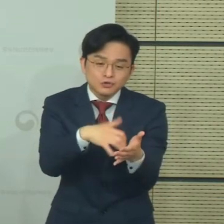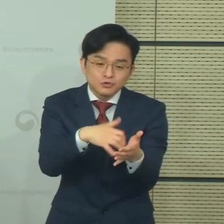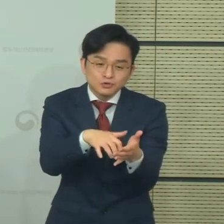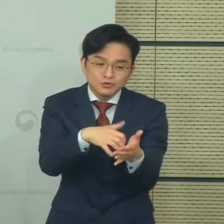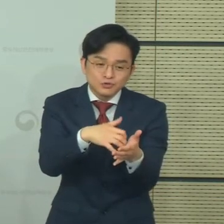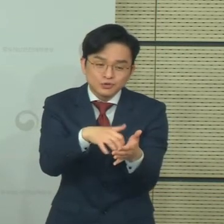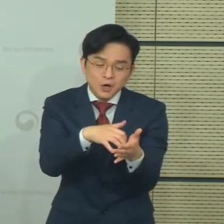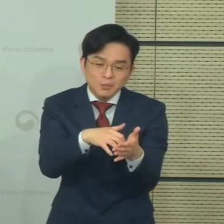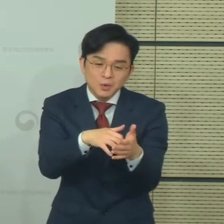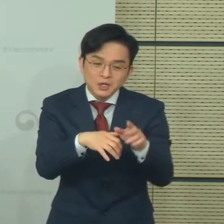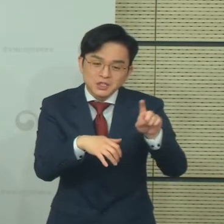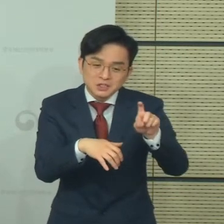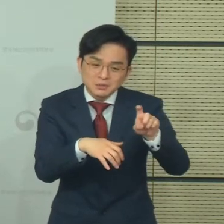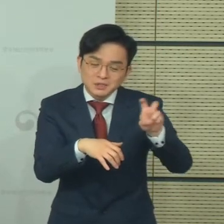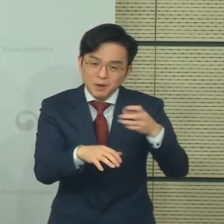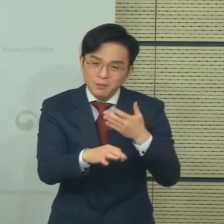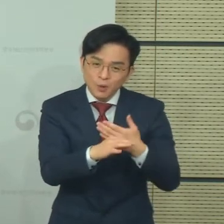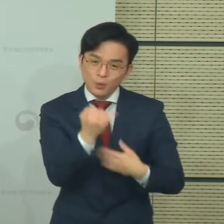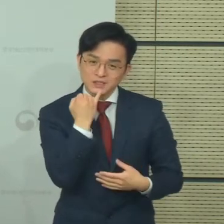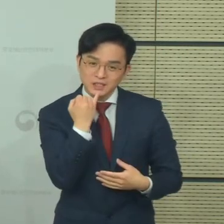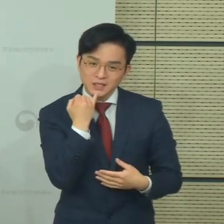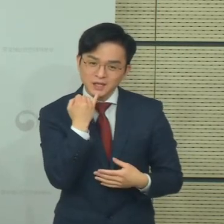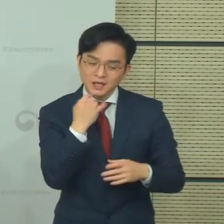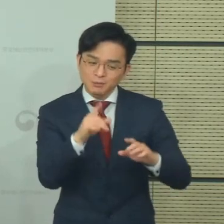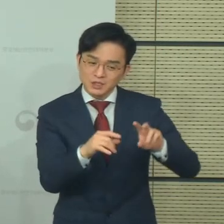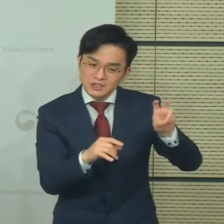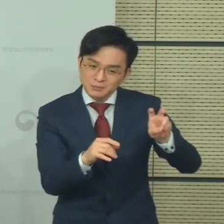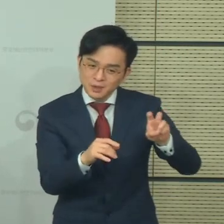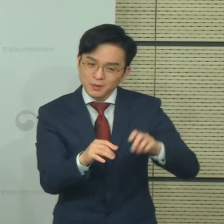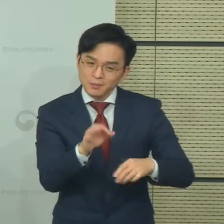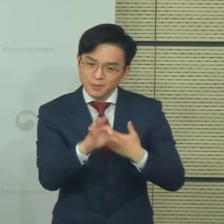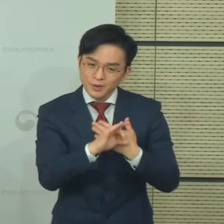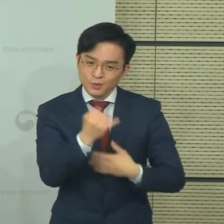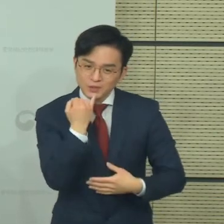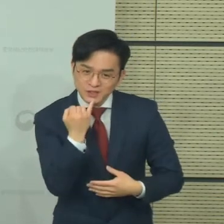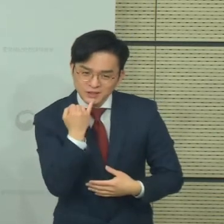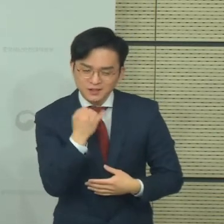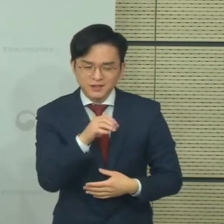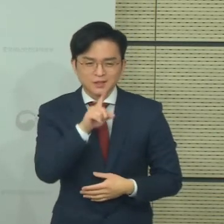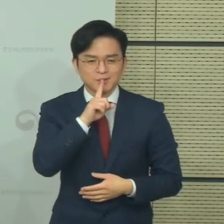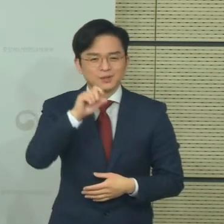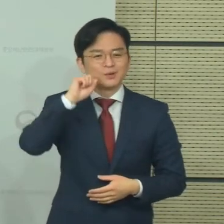이제 말씀을 드리기도 상당히 좀 어려운 상황들입니다. 왜냐하면 코로나19의 특성이